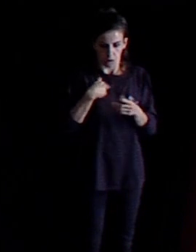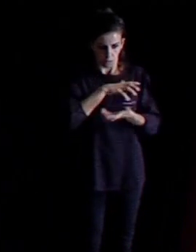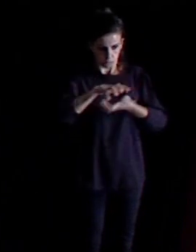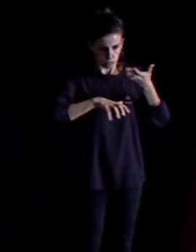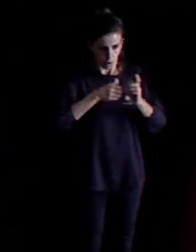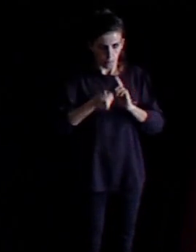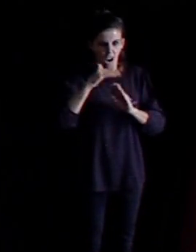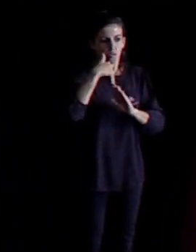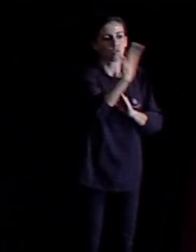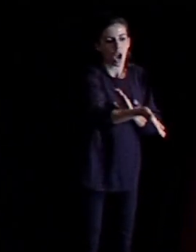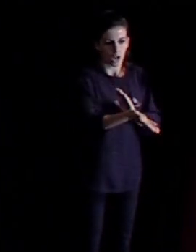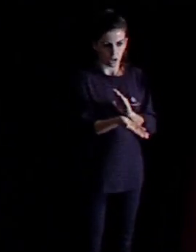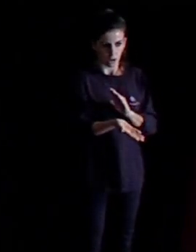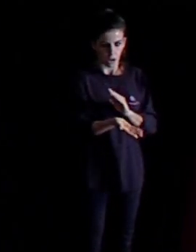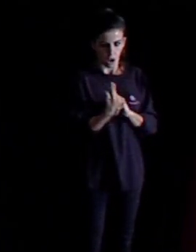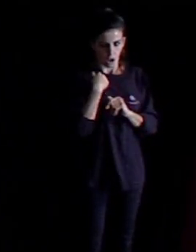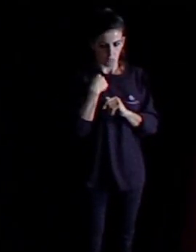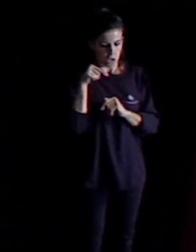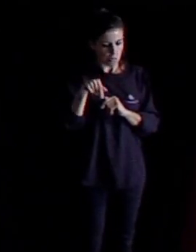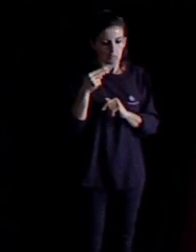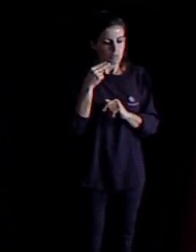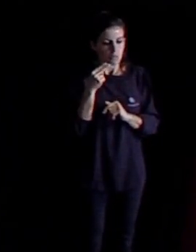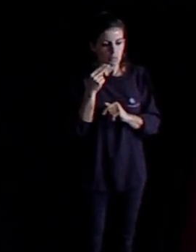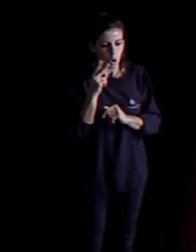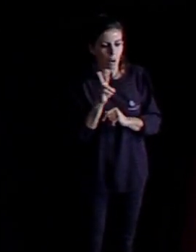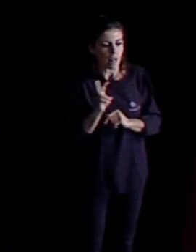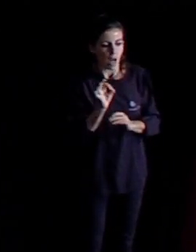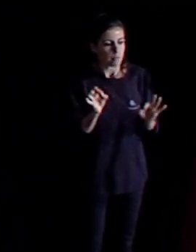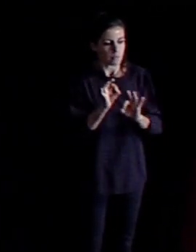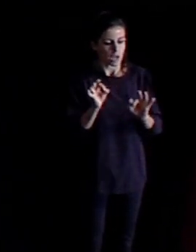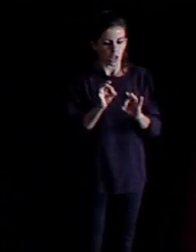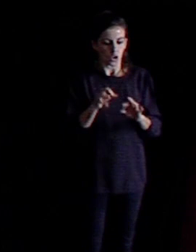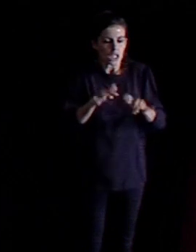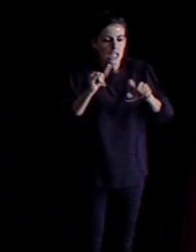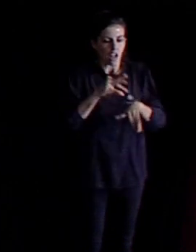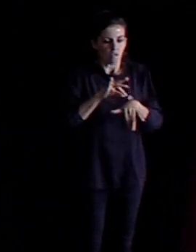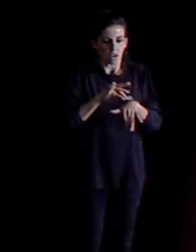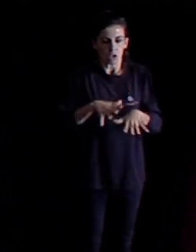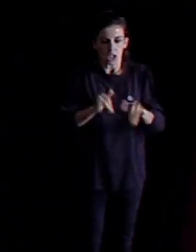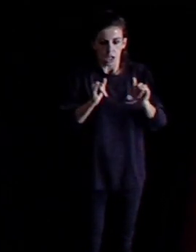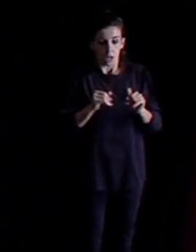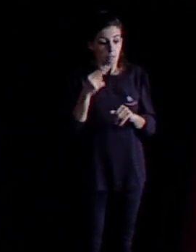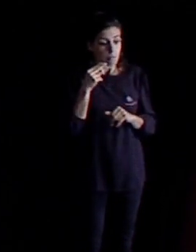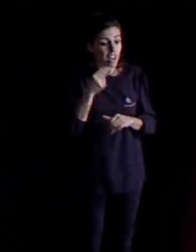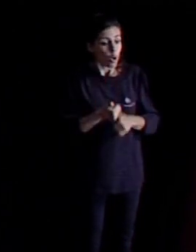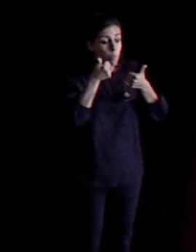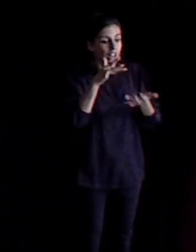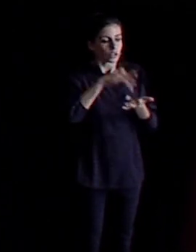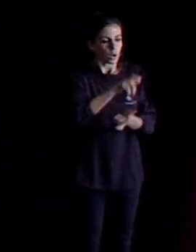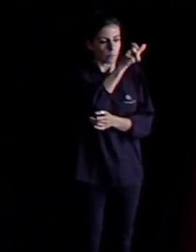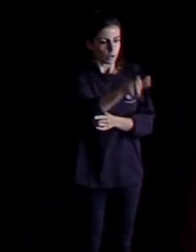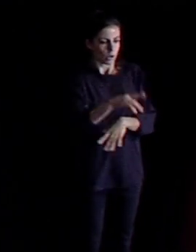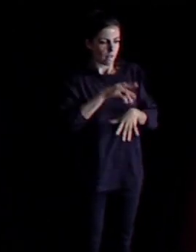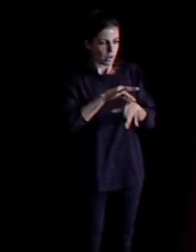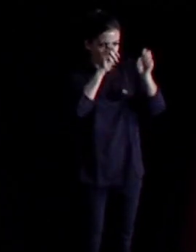dentro. O sea, a mí no me da miedo ningún tipo de enfermo, por supuesto, y me da más miedo de los que no están enfermos,